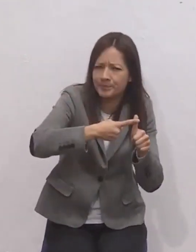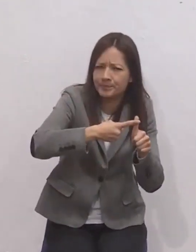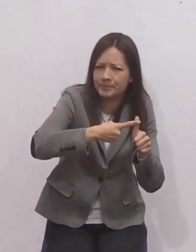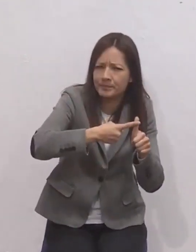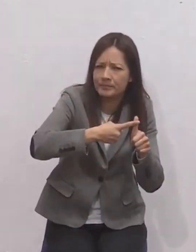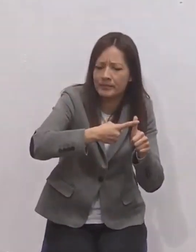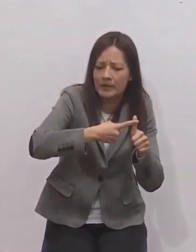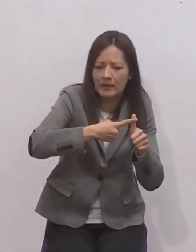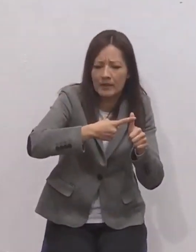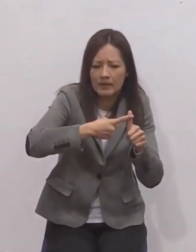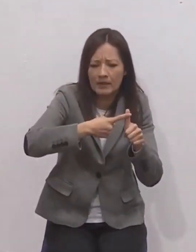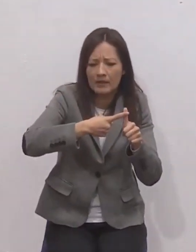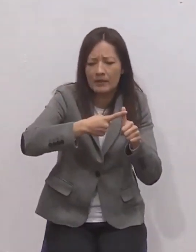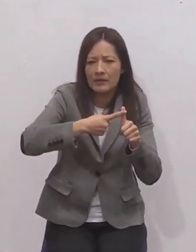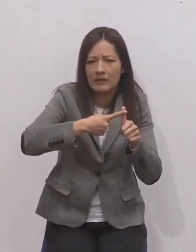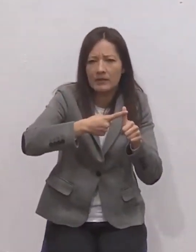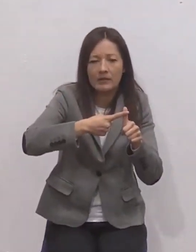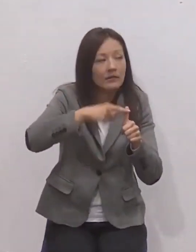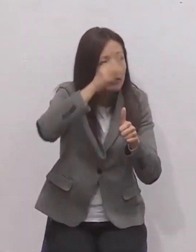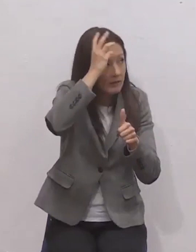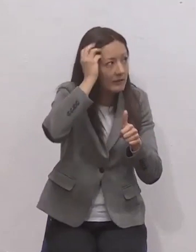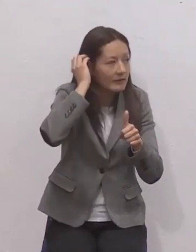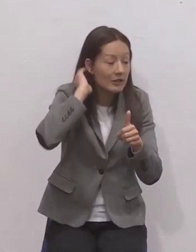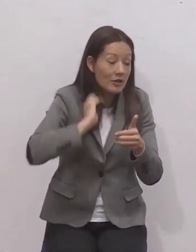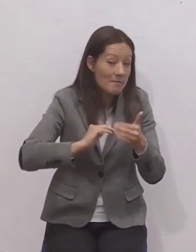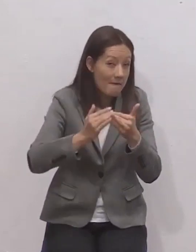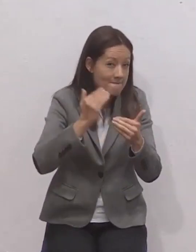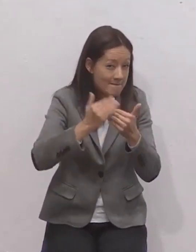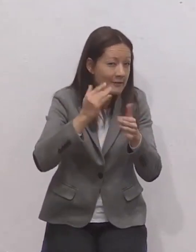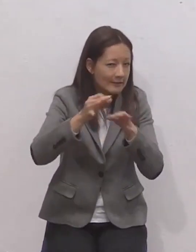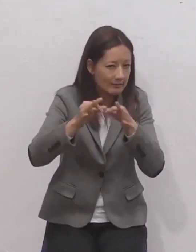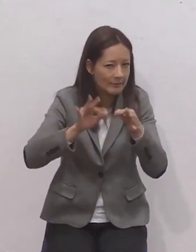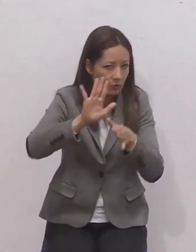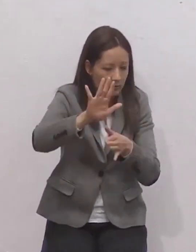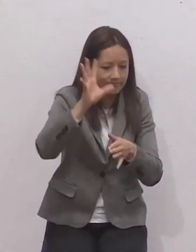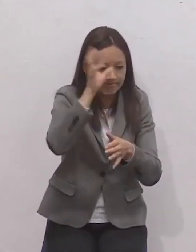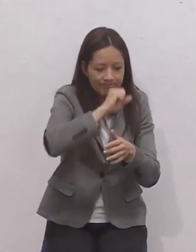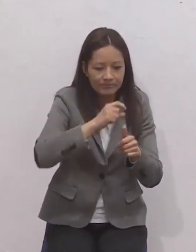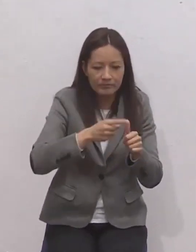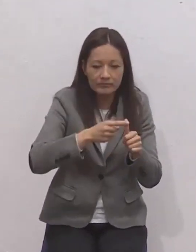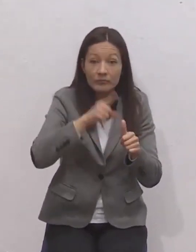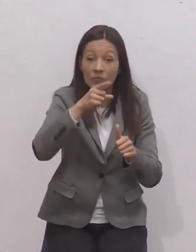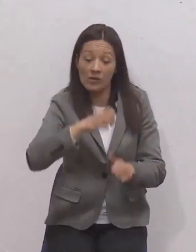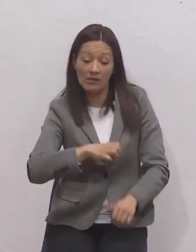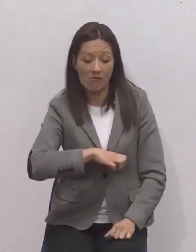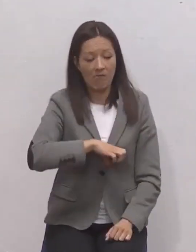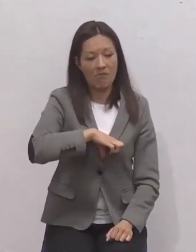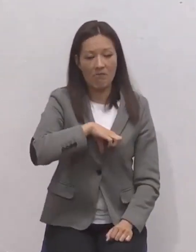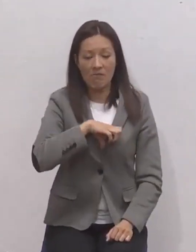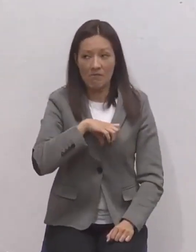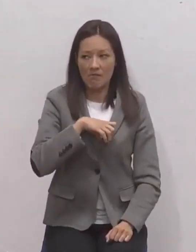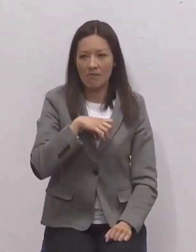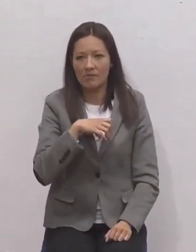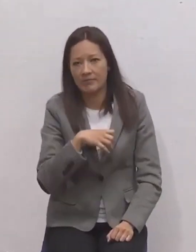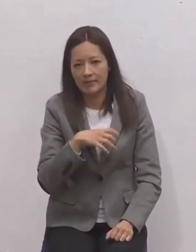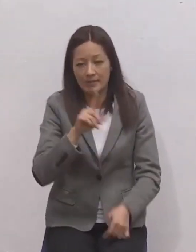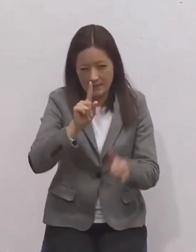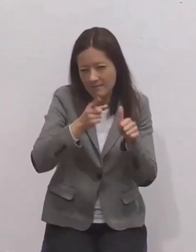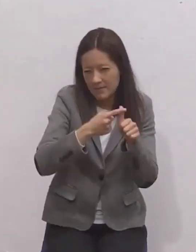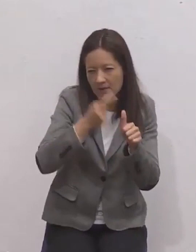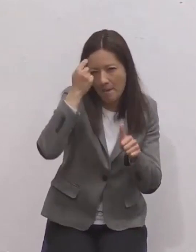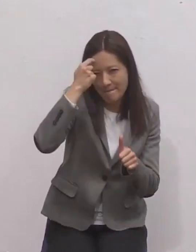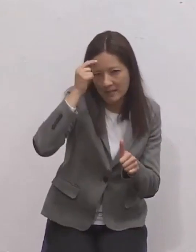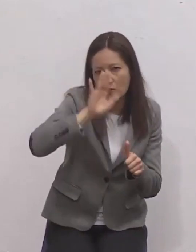En primer lugar, no piense en su hermano. Se la voy a colocar más fácil a usted, que su ego le molesta un poquito. En primer lugar, piense en